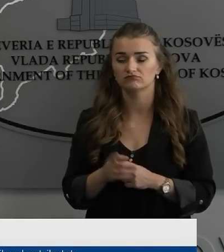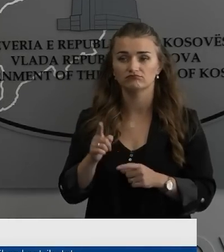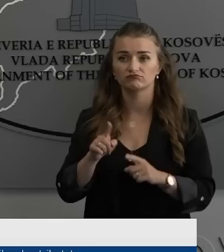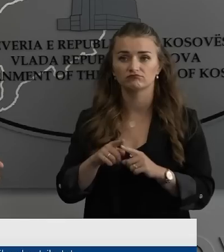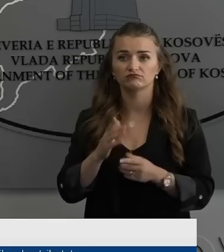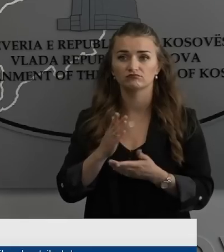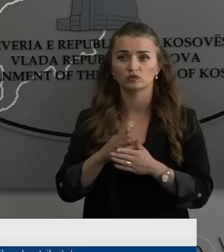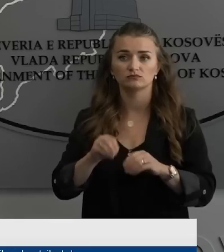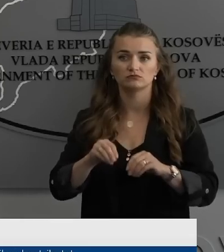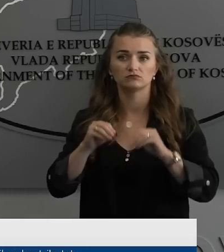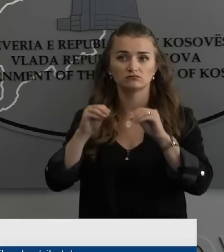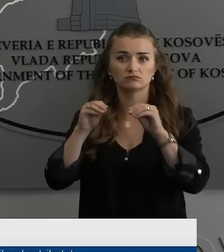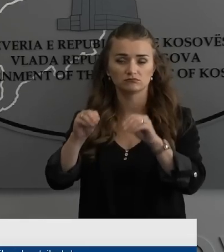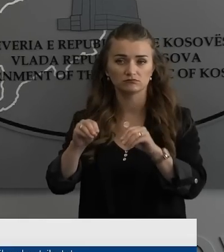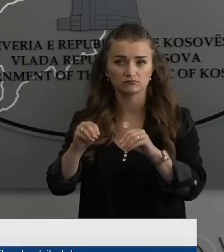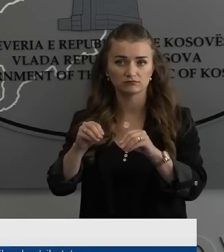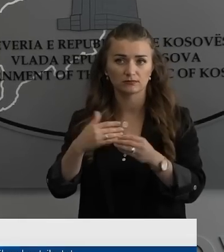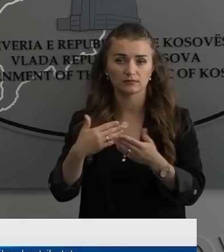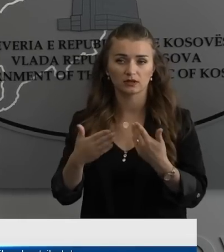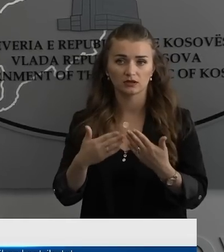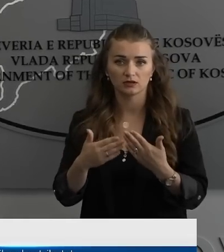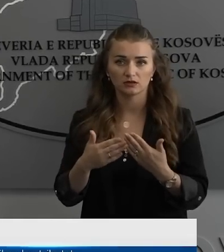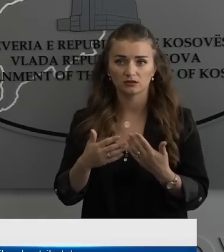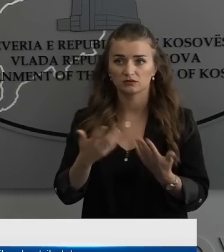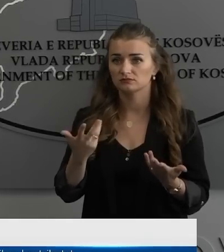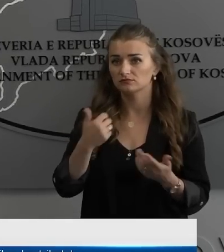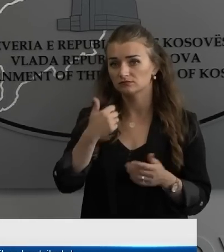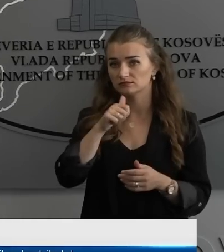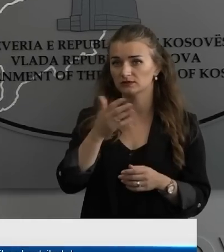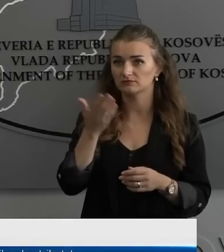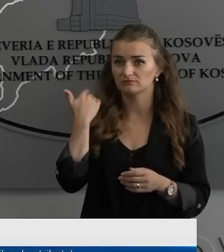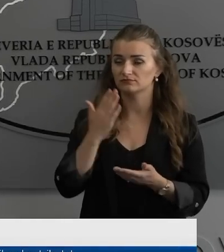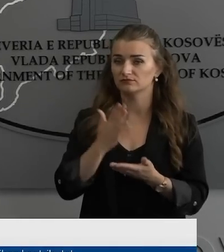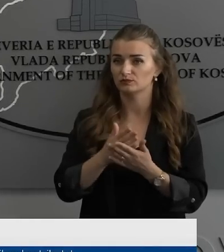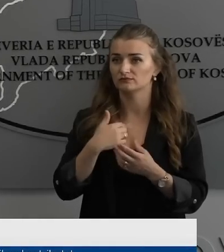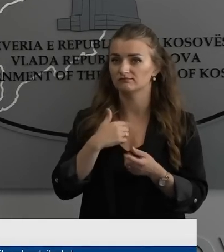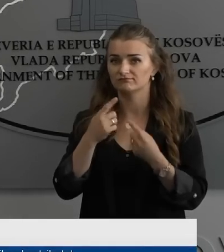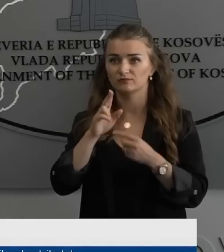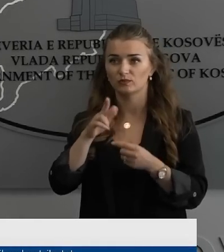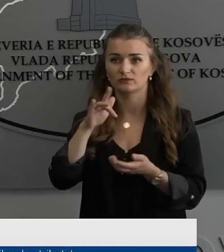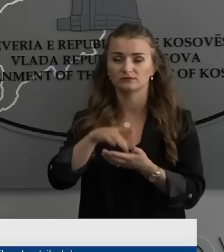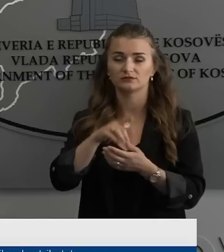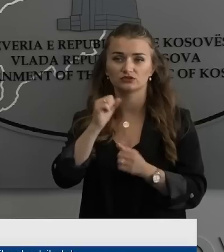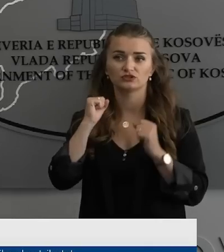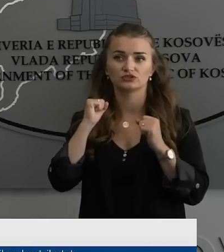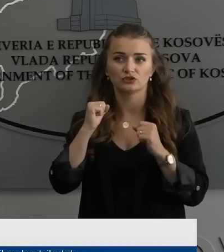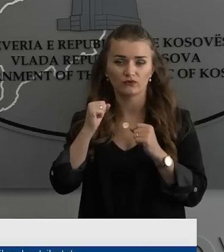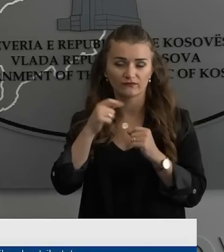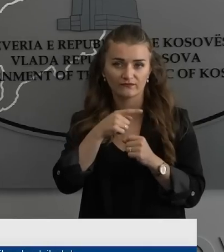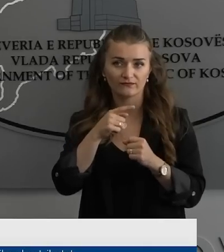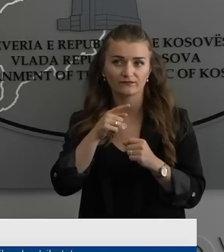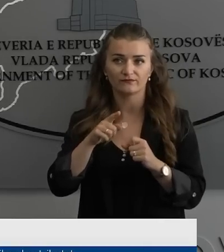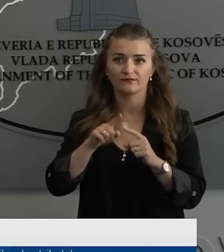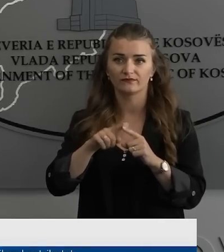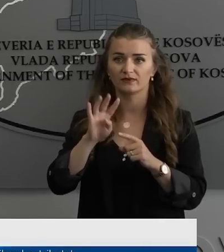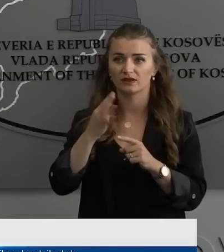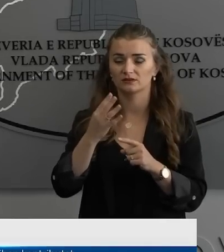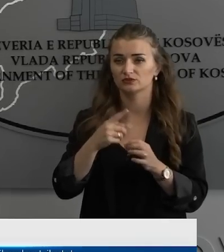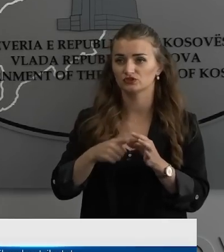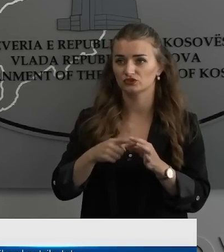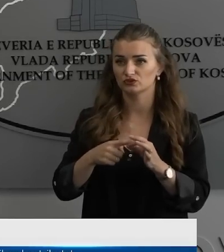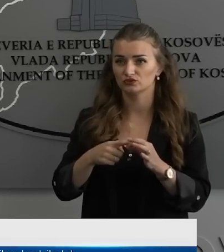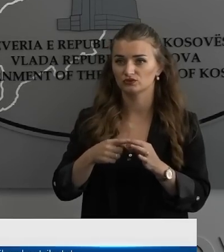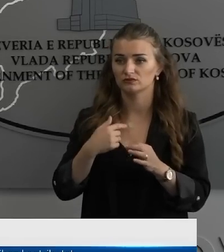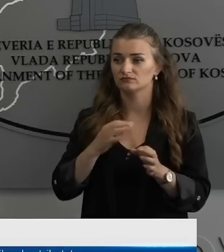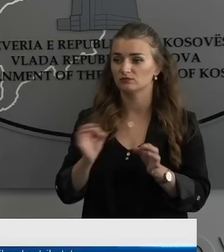ndonë se ishte para par, muaj më par për datën 14 qershor në Gjakov. Të gjitha përgatitjet i patën bërë, 13 marveshje